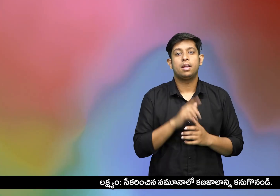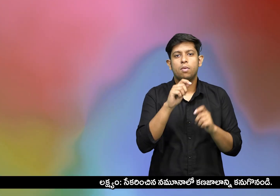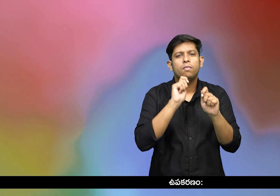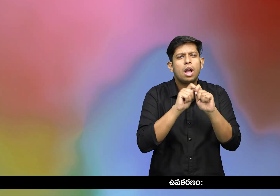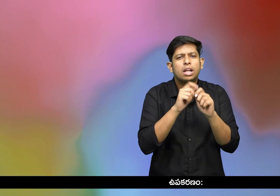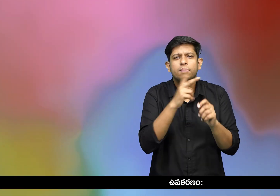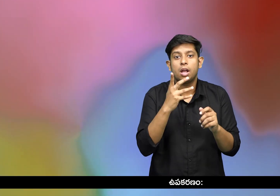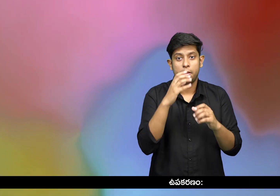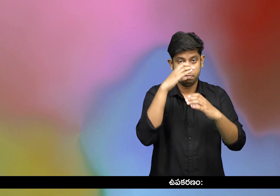ఉపకరణం: